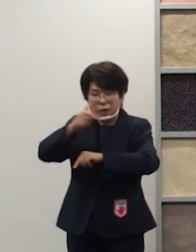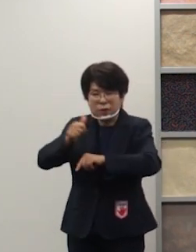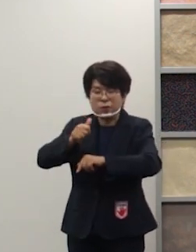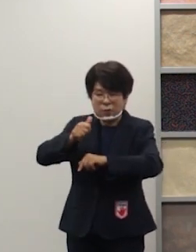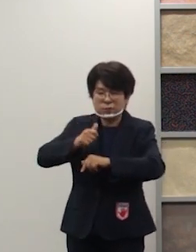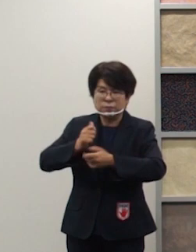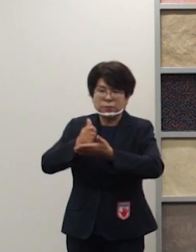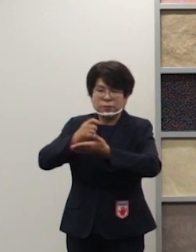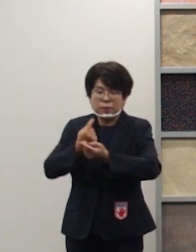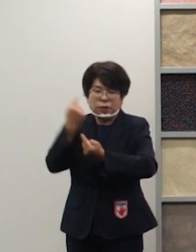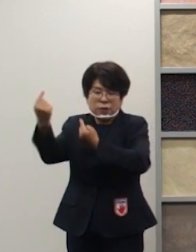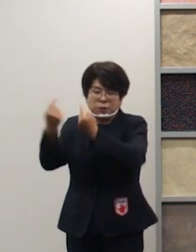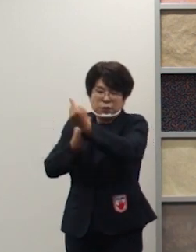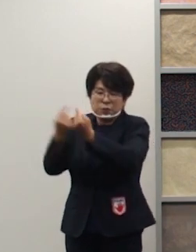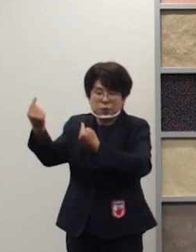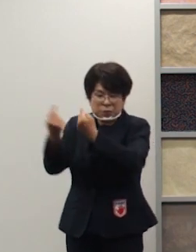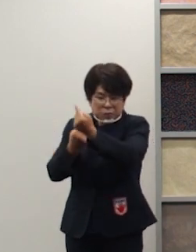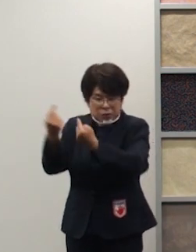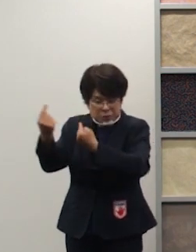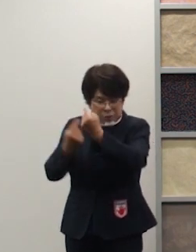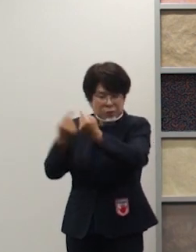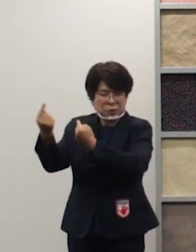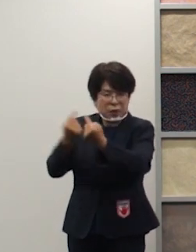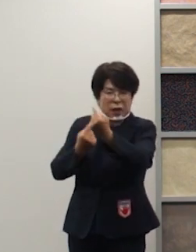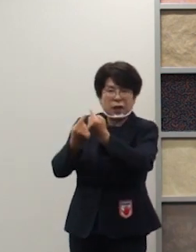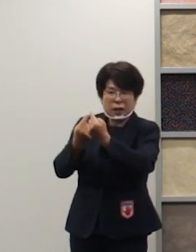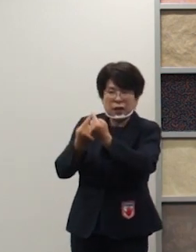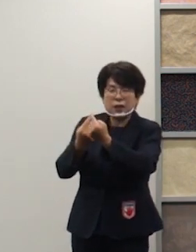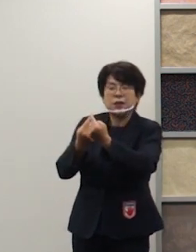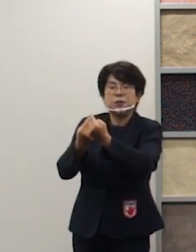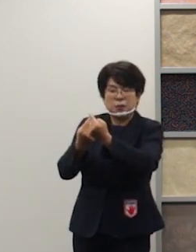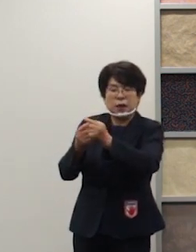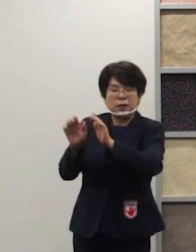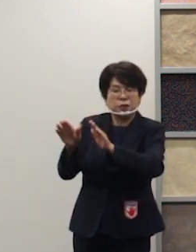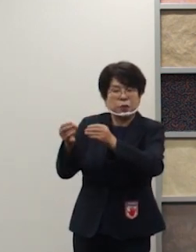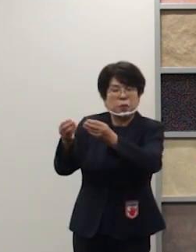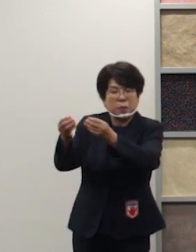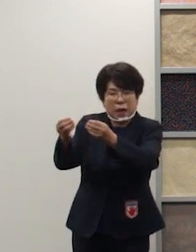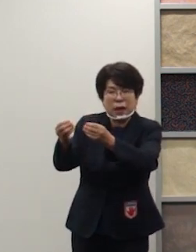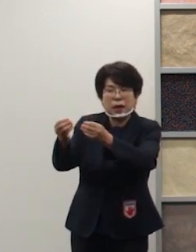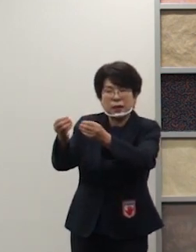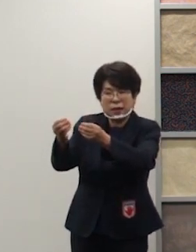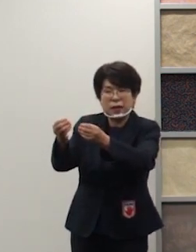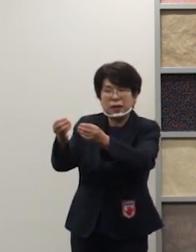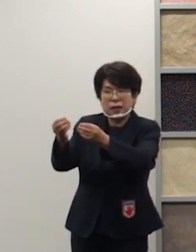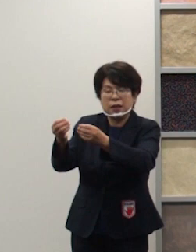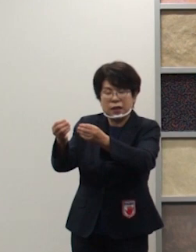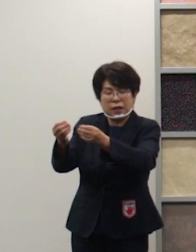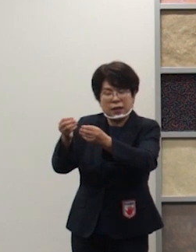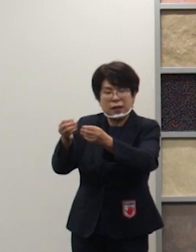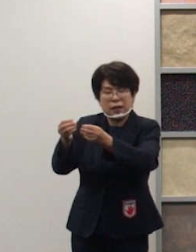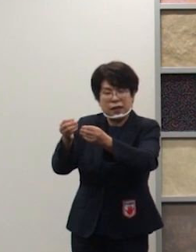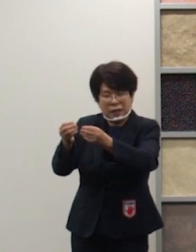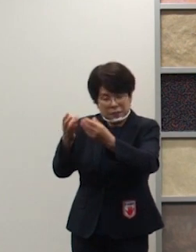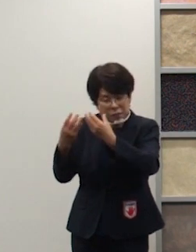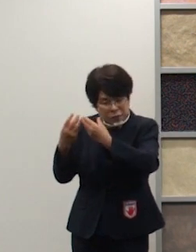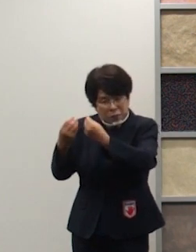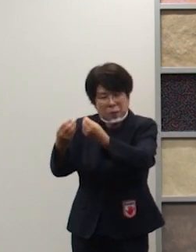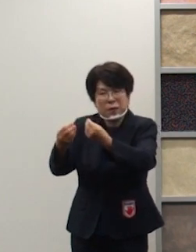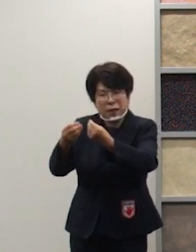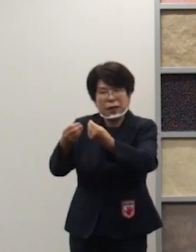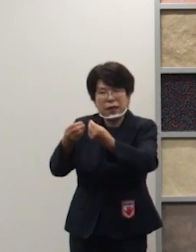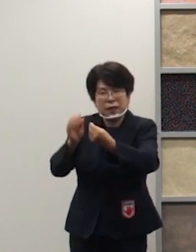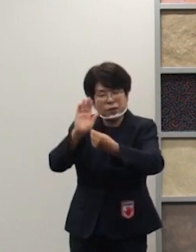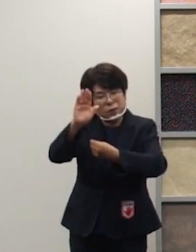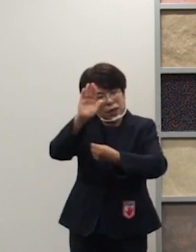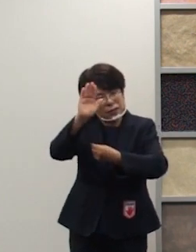ままで、こう感染者というのはまたもっとゼロの状態ですとか、入院患者ゼロの状況に戻せるというような、イメージで